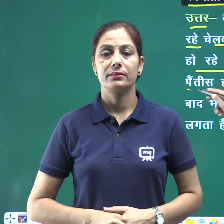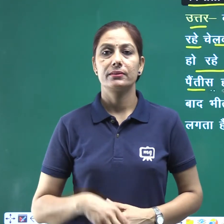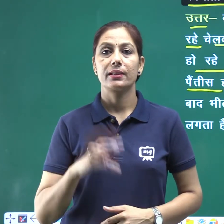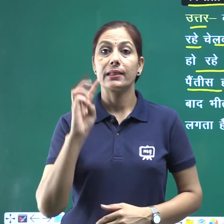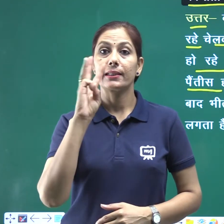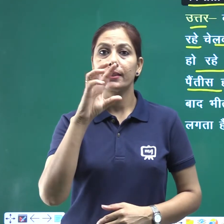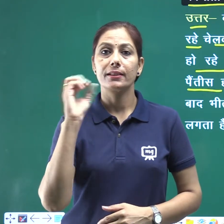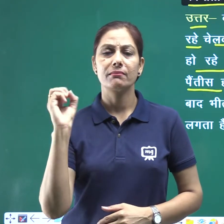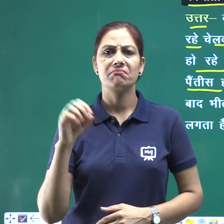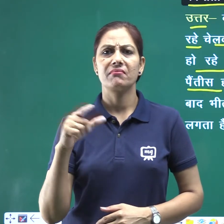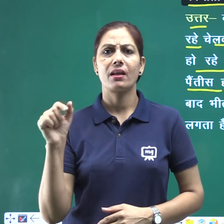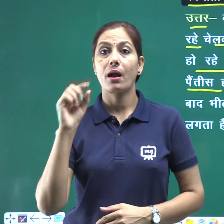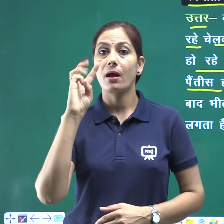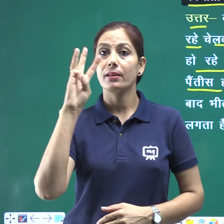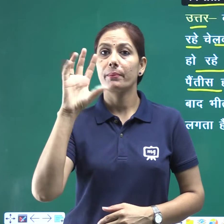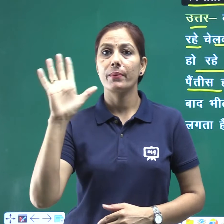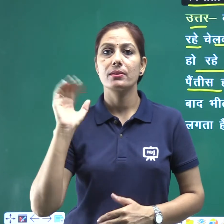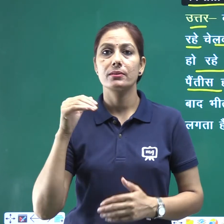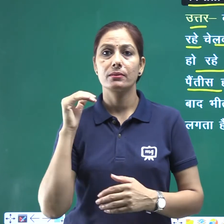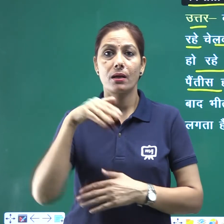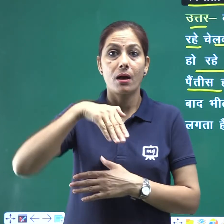30-35 हाथ